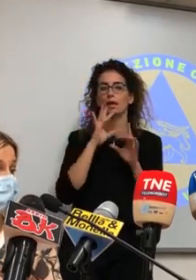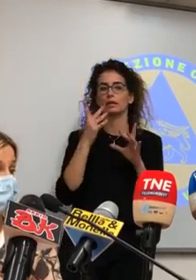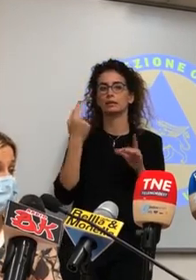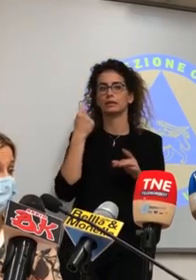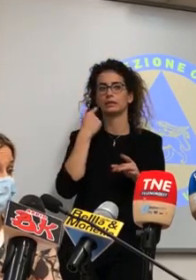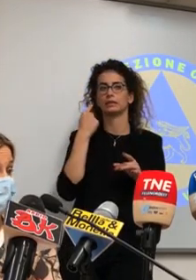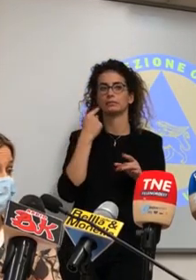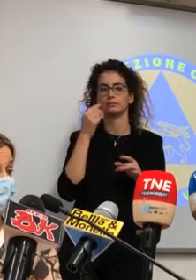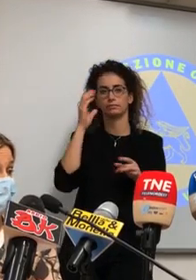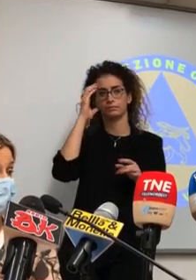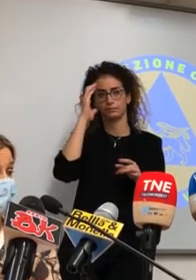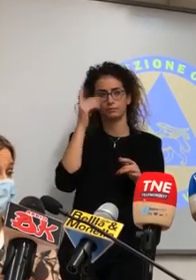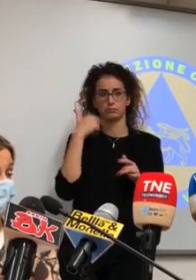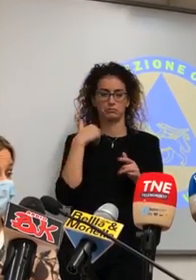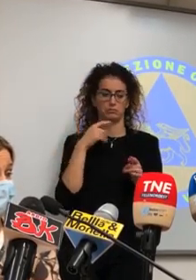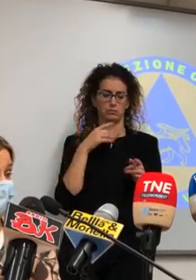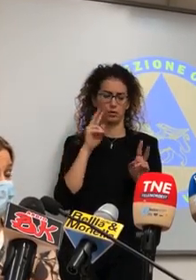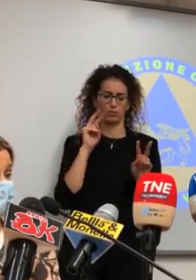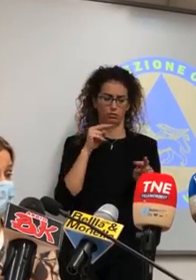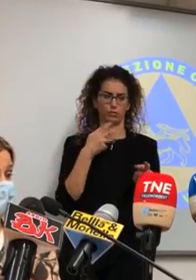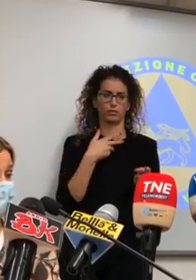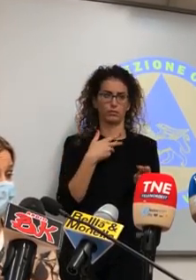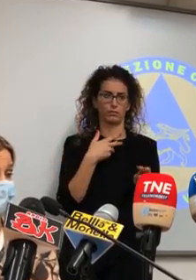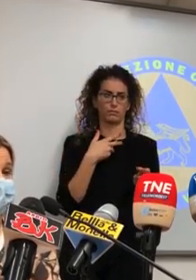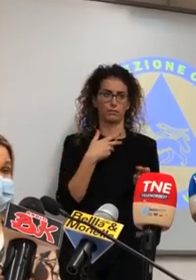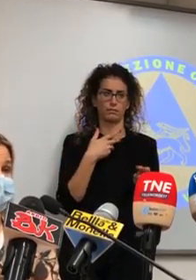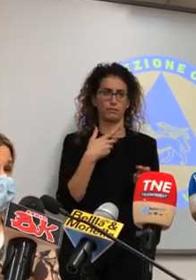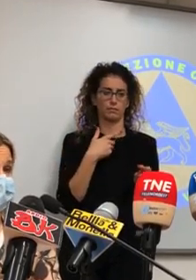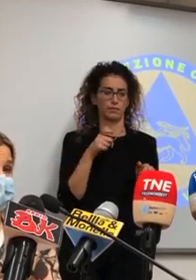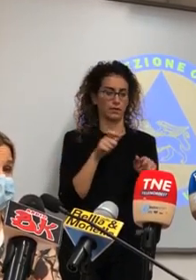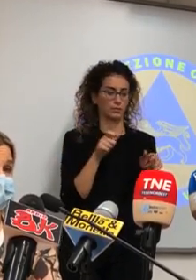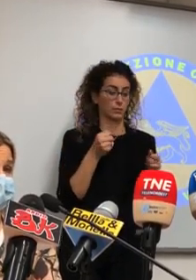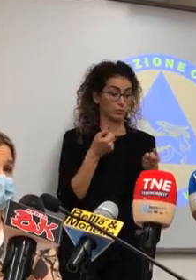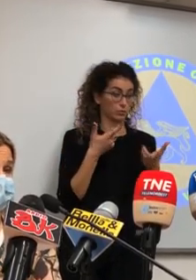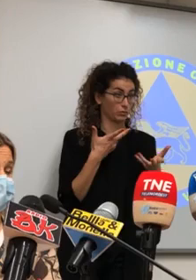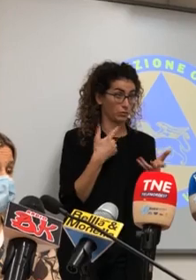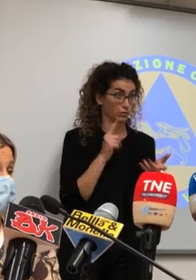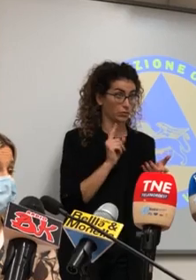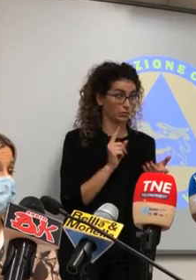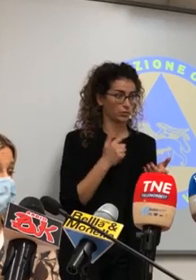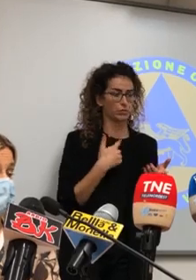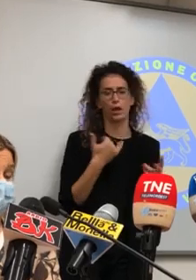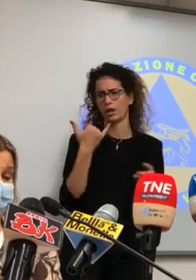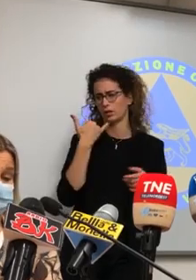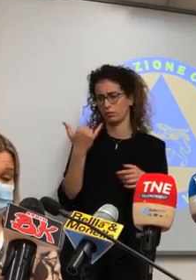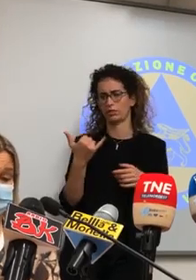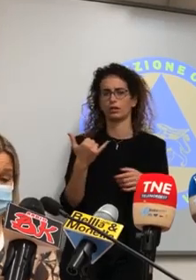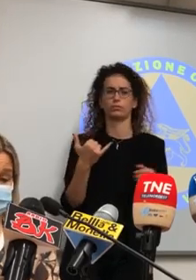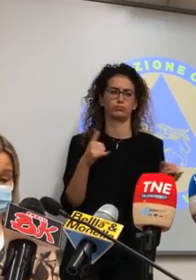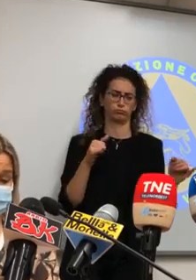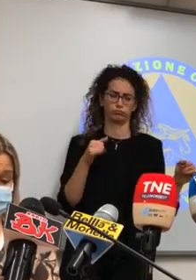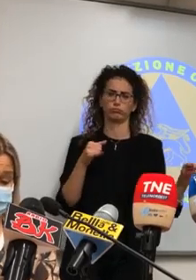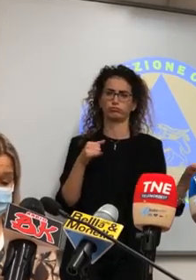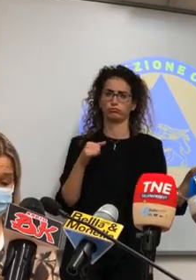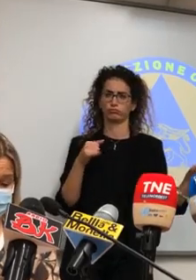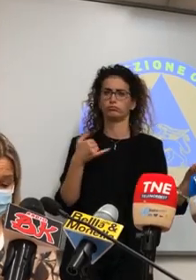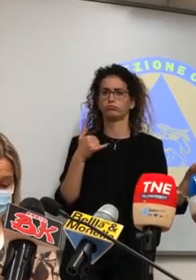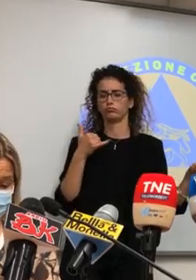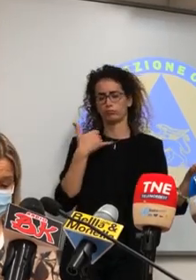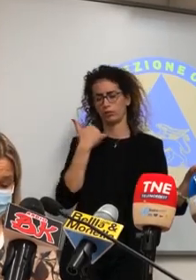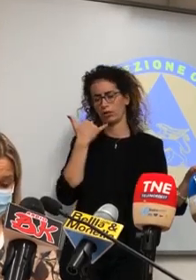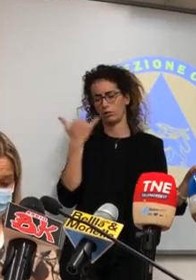non lo so, non è sotto controllo. Nel senso che non sappiamo ancora quanti casi, no, ci sono. Ma chiamiamo, no, se possiamo